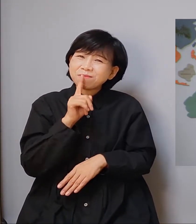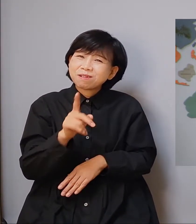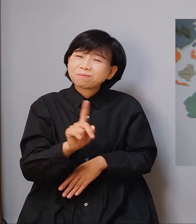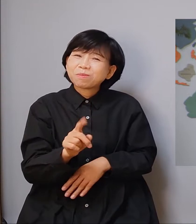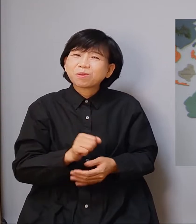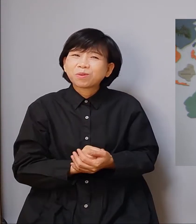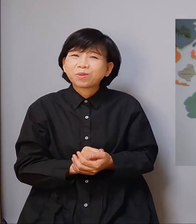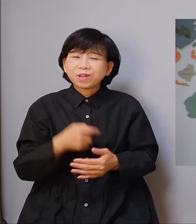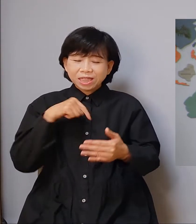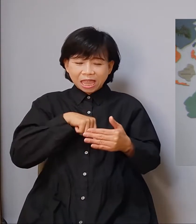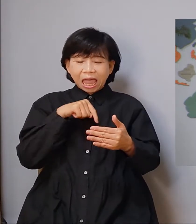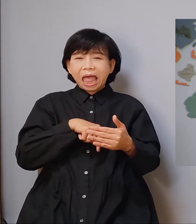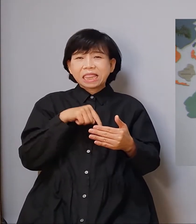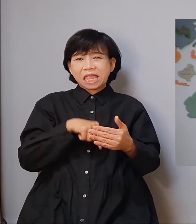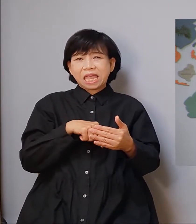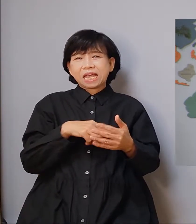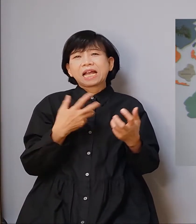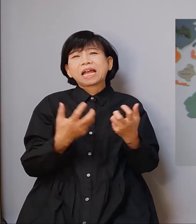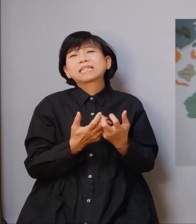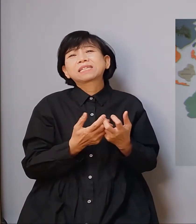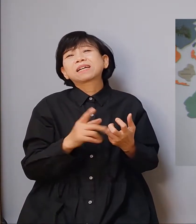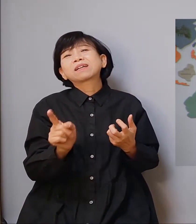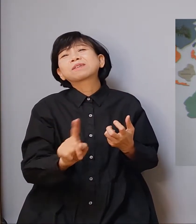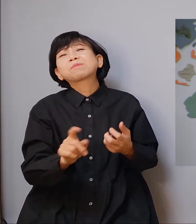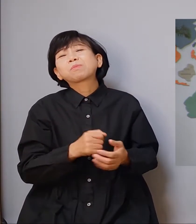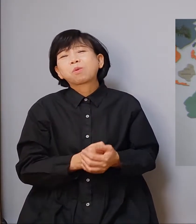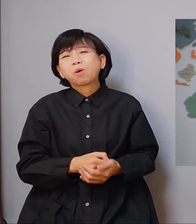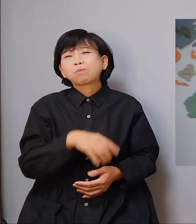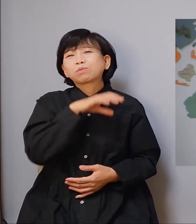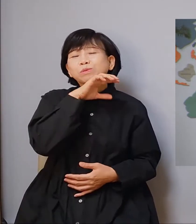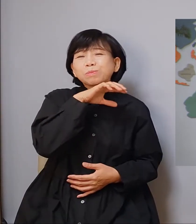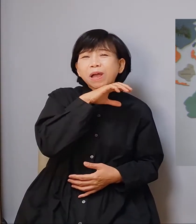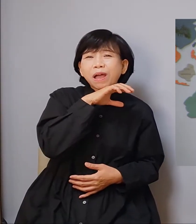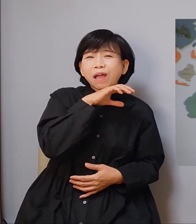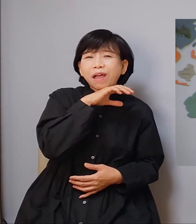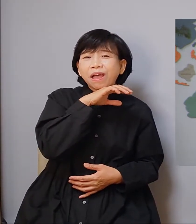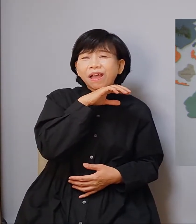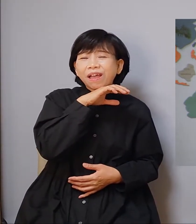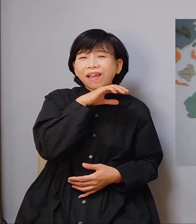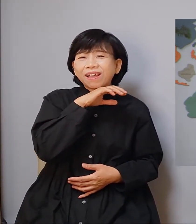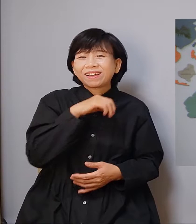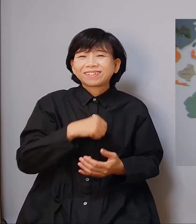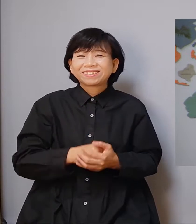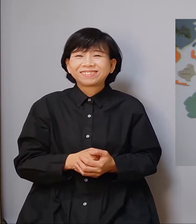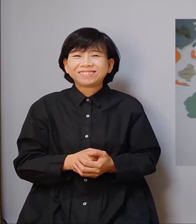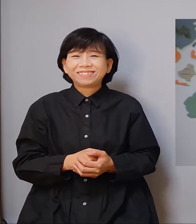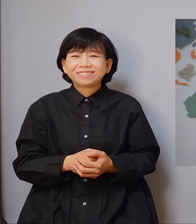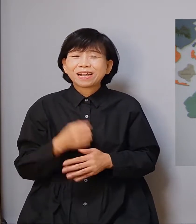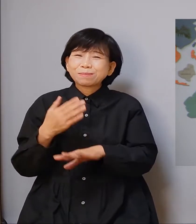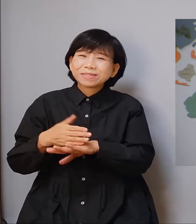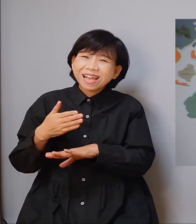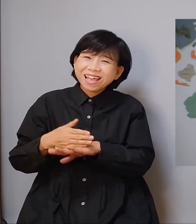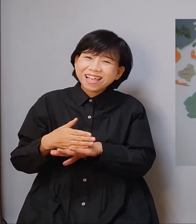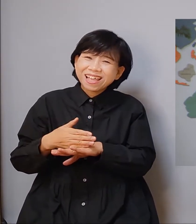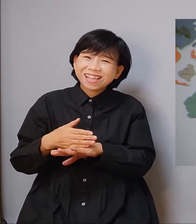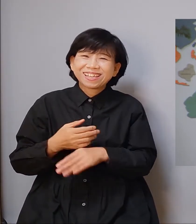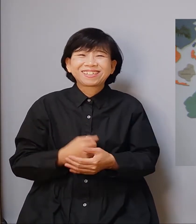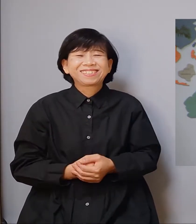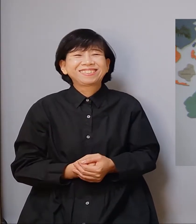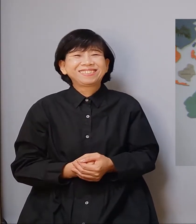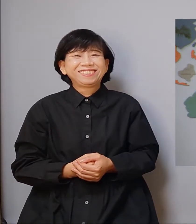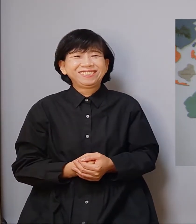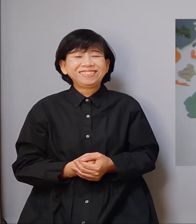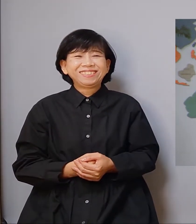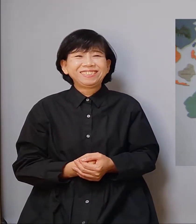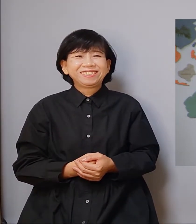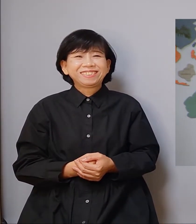들어찬 게 나오지 않겠습니까? 어떤 게 우리 안에 있겠냐는 거죠. 제가 가끔 월요일